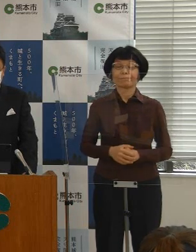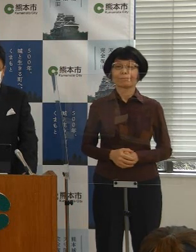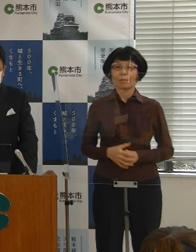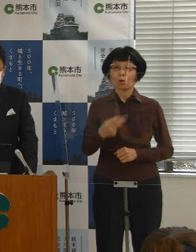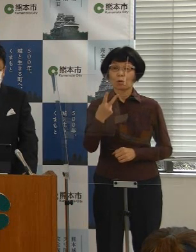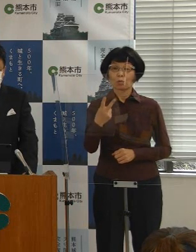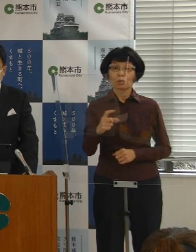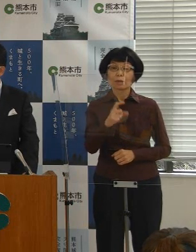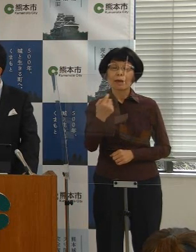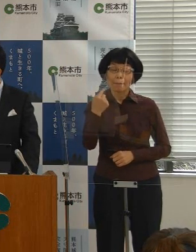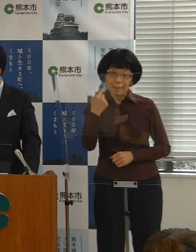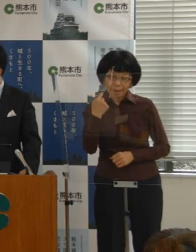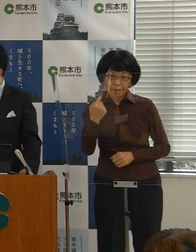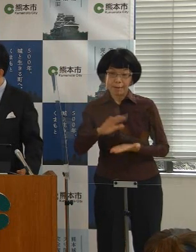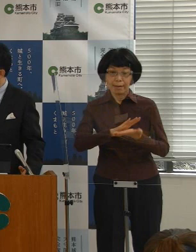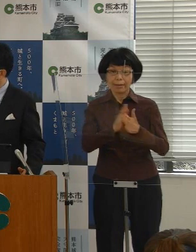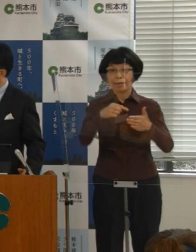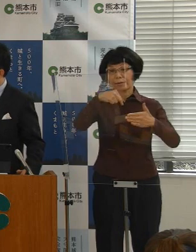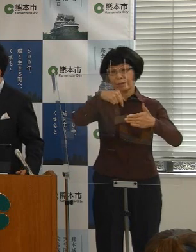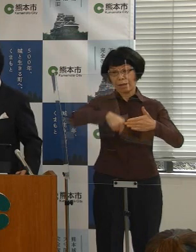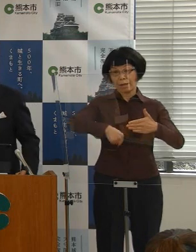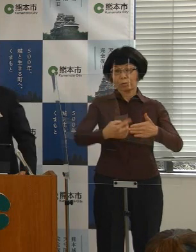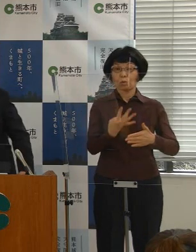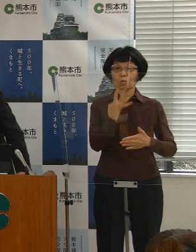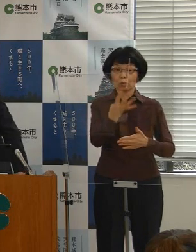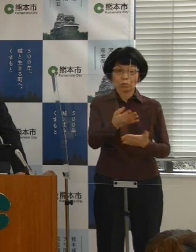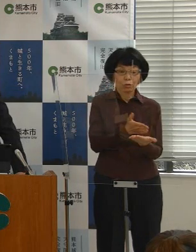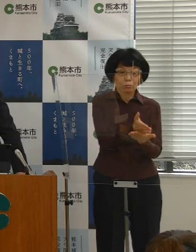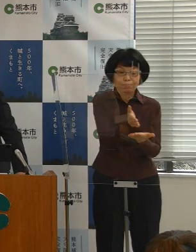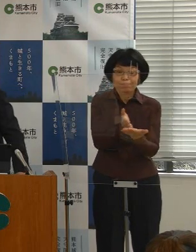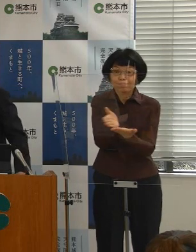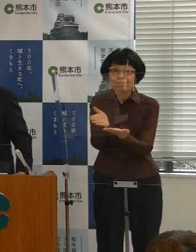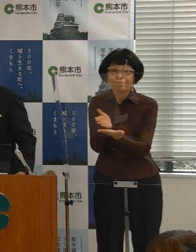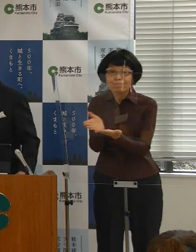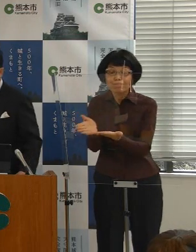は県内4つのコースに分かれまして